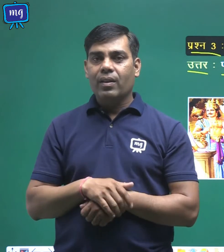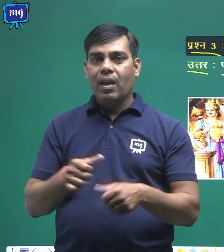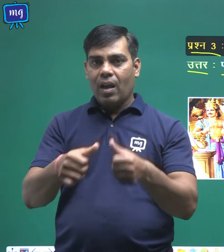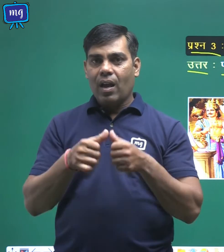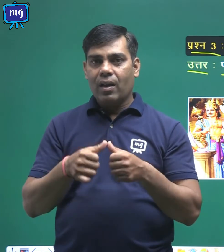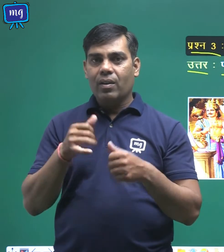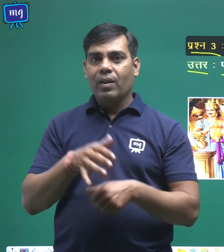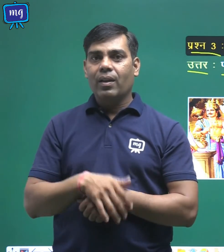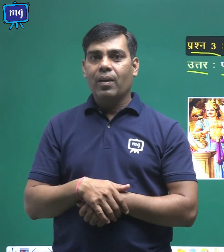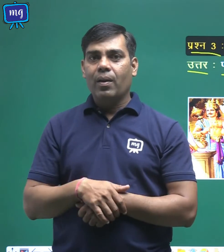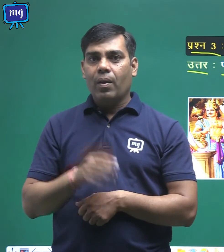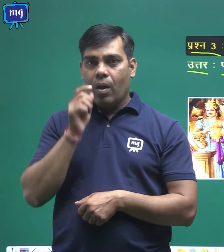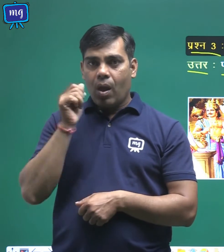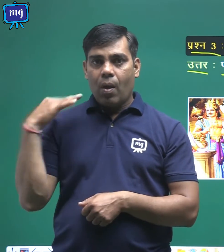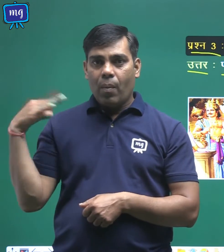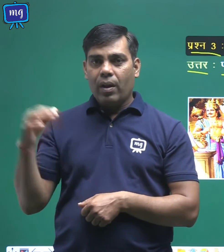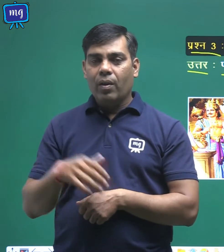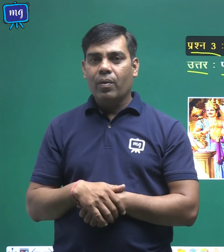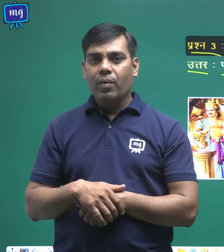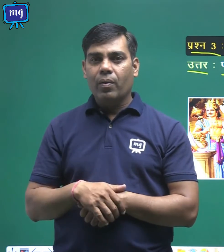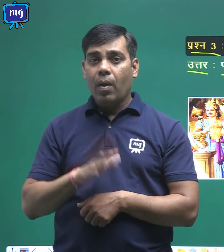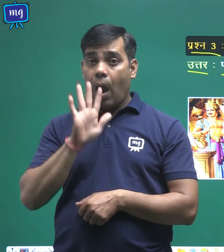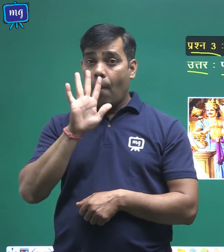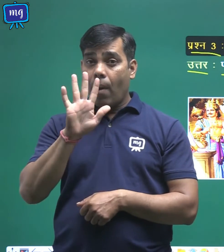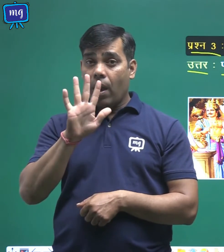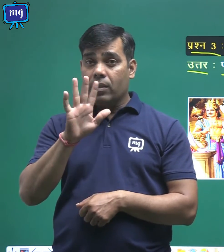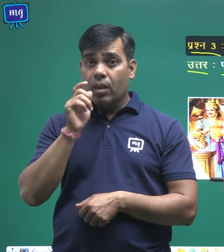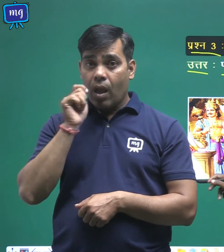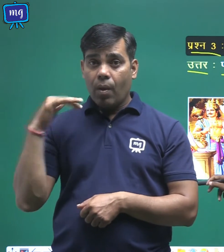उत्तर है पांडव 5 भाई थे।